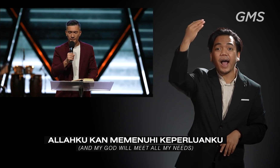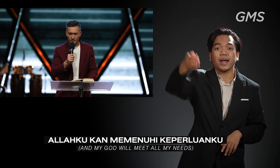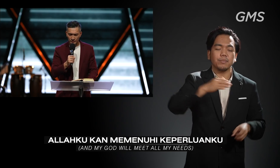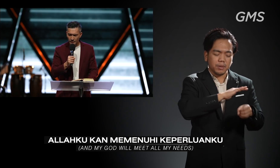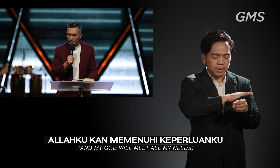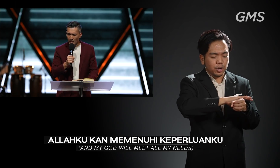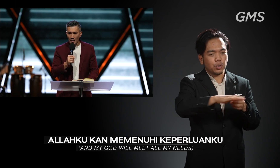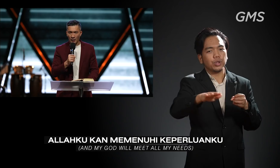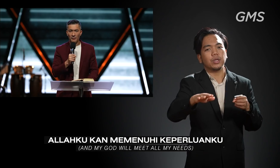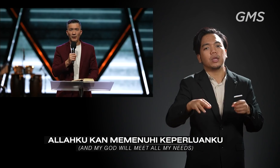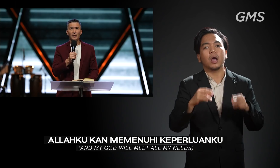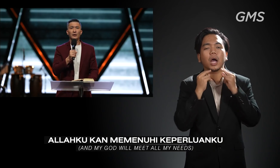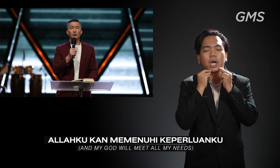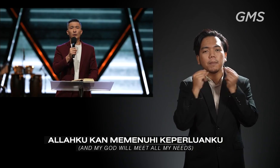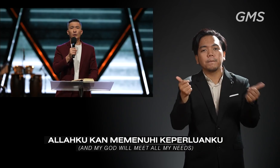memenuhi